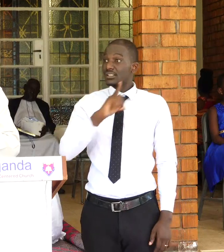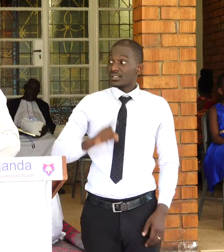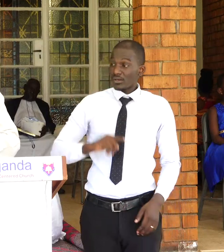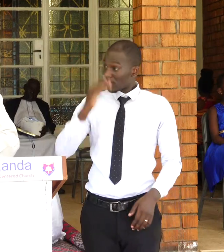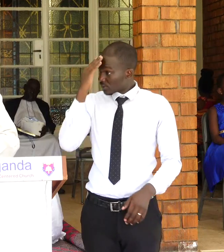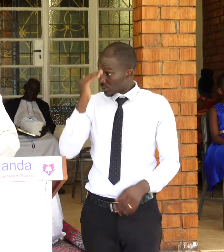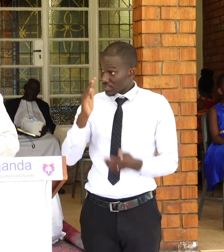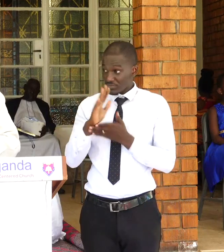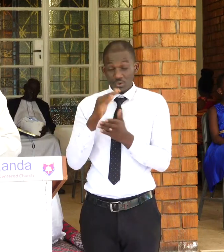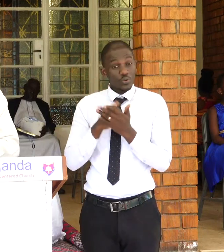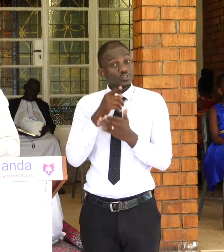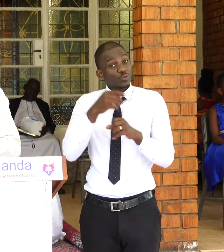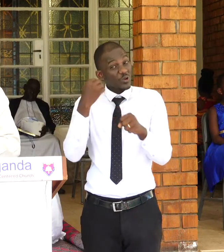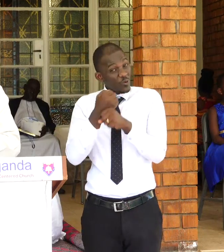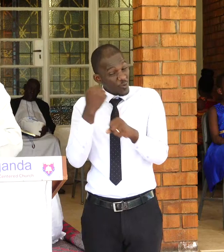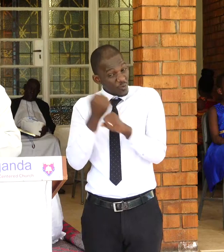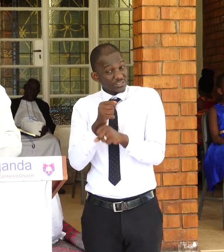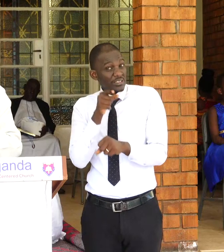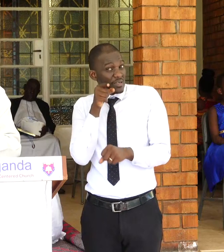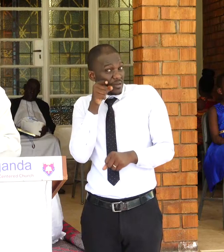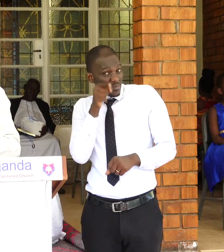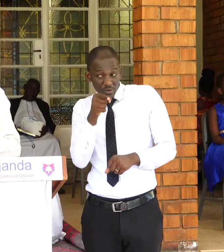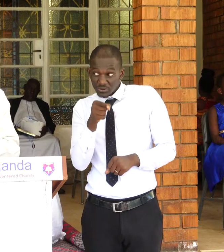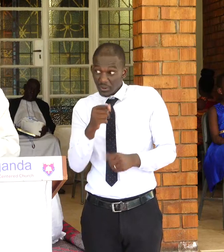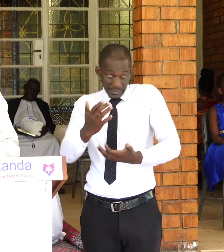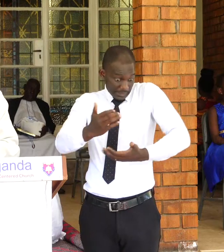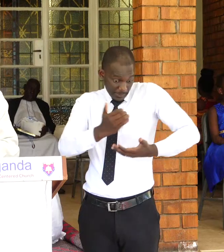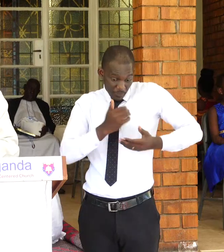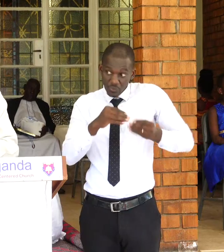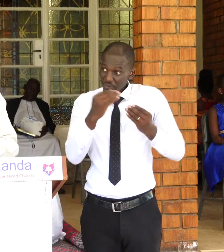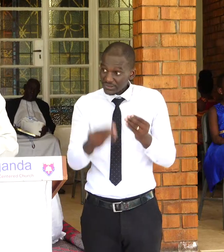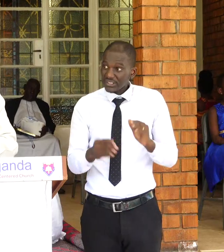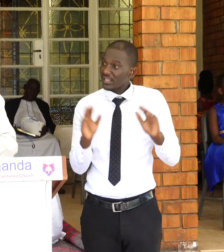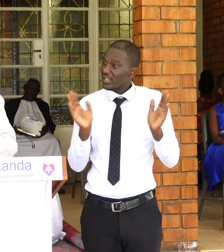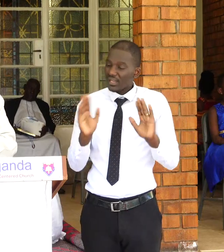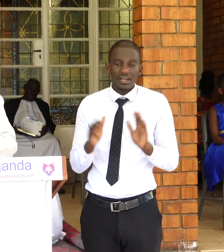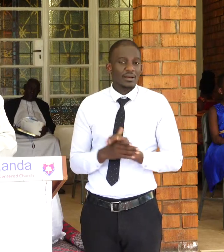kubanga okoze bw'otyo n'otonyima mwana wo, omwana w'omu